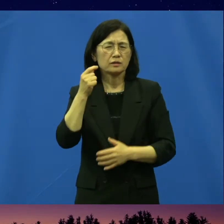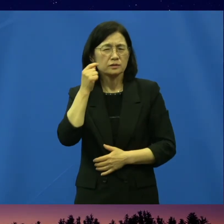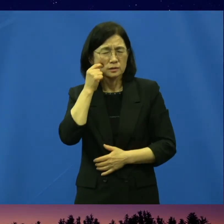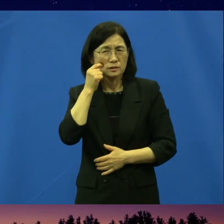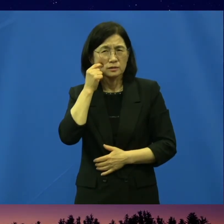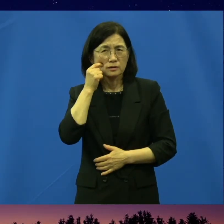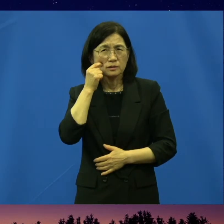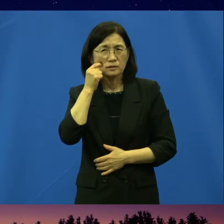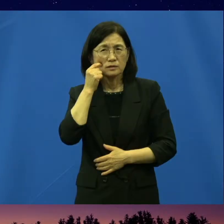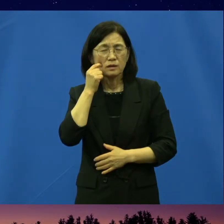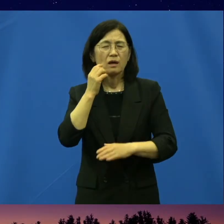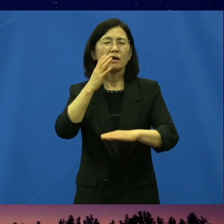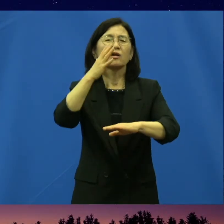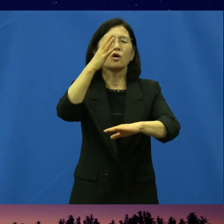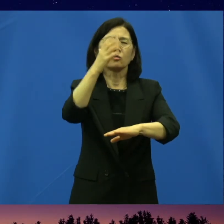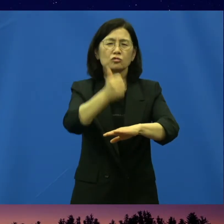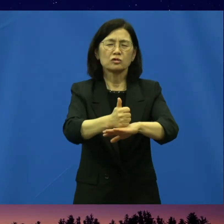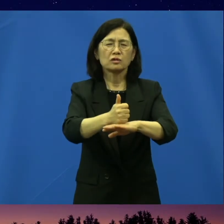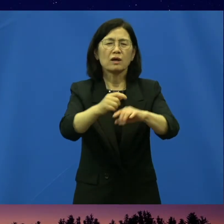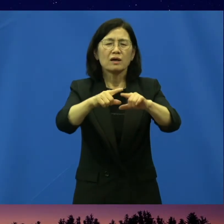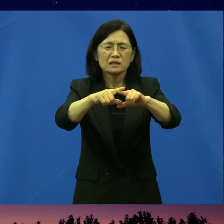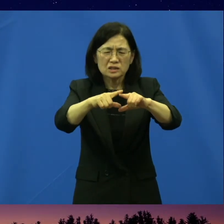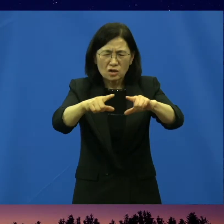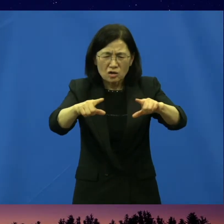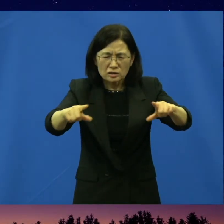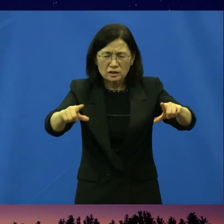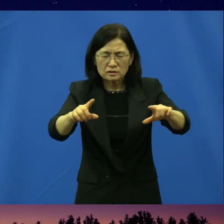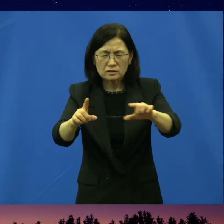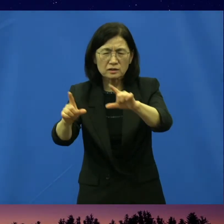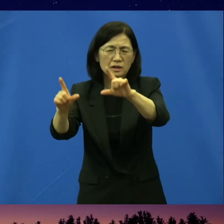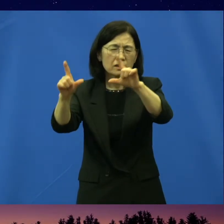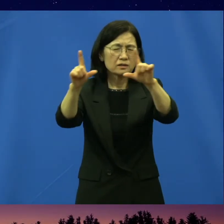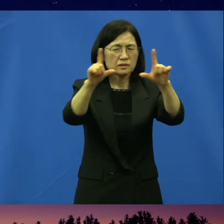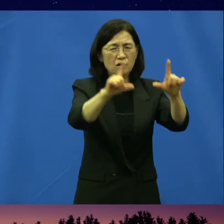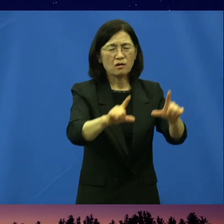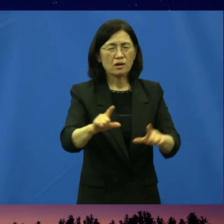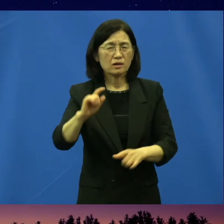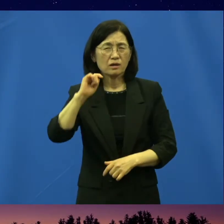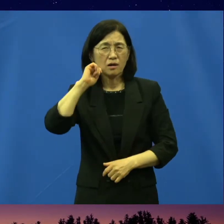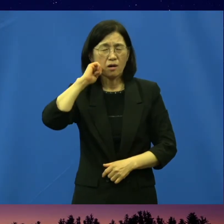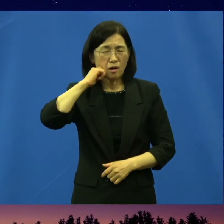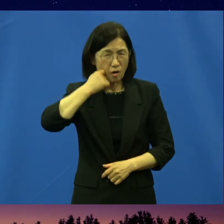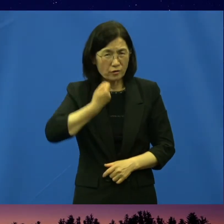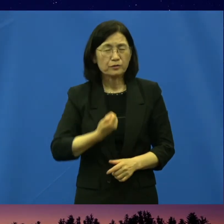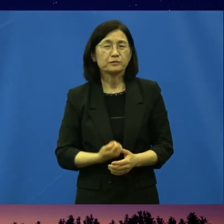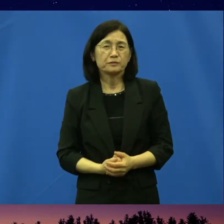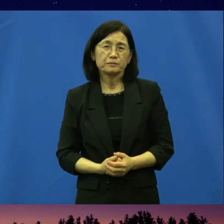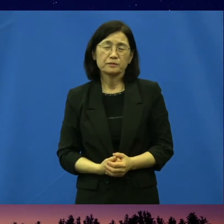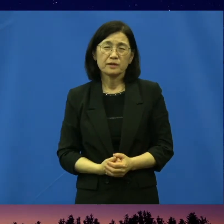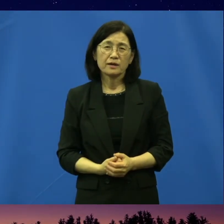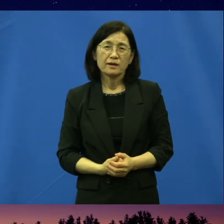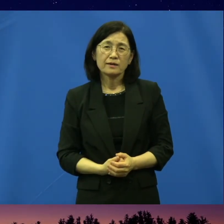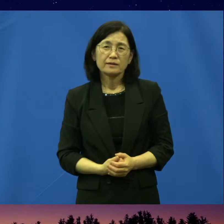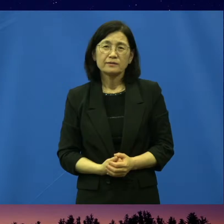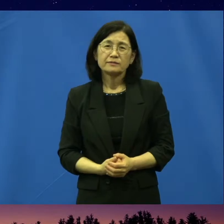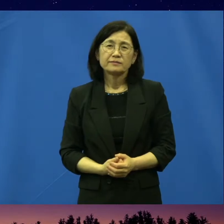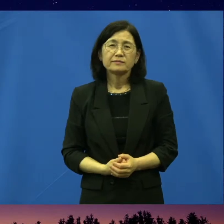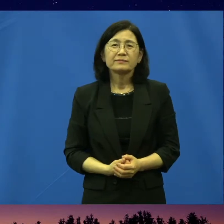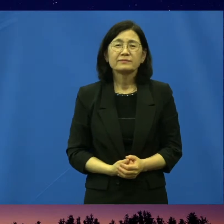그리고 이러면 정상적인 삶이 가능하겠습니까? 그러니까 두려움에 사로잡히면 정상적 삶을 살 수가 없어요.